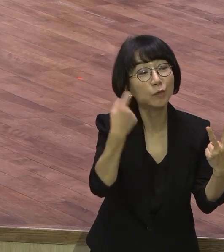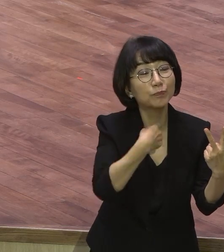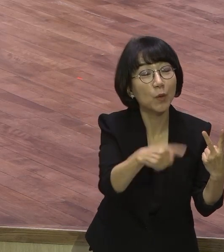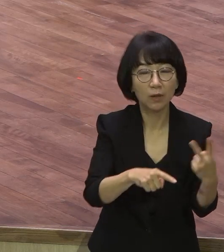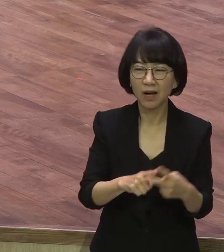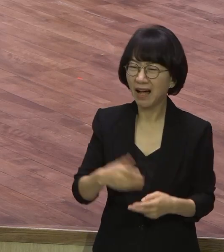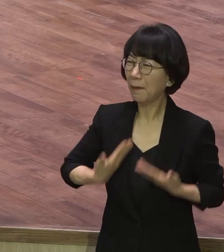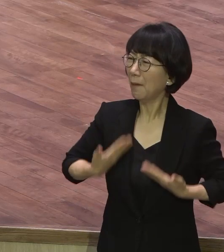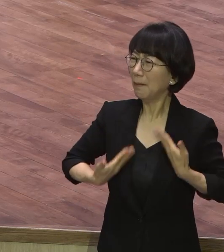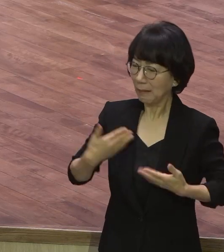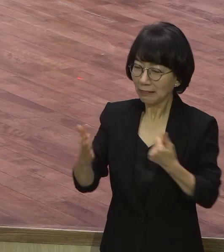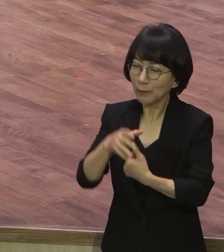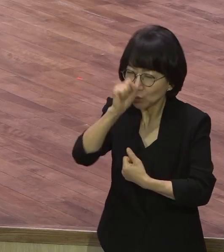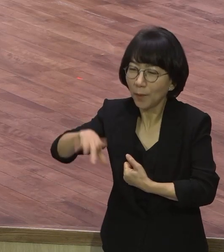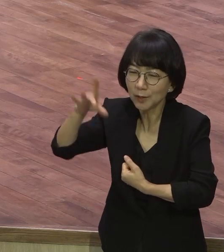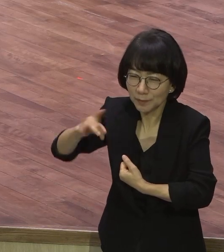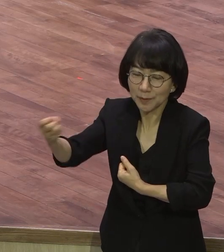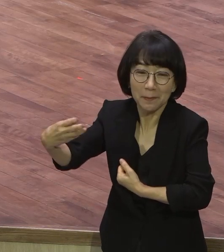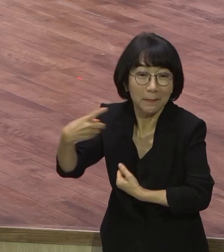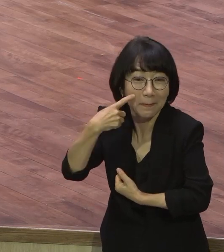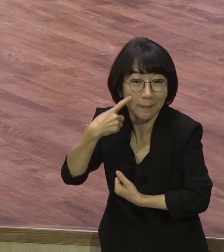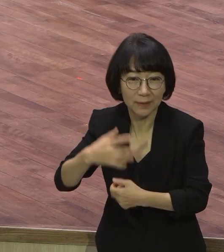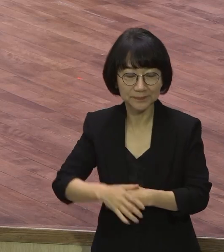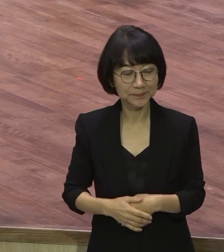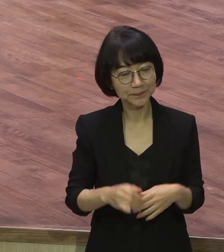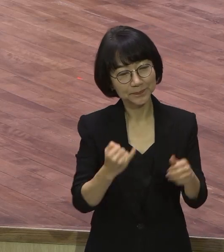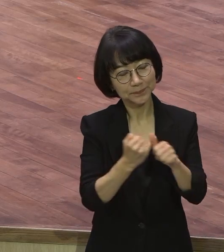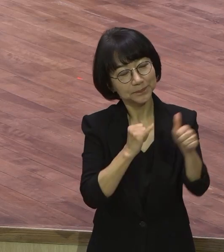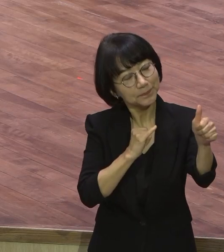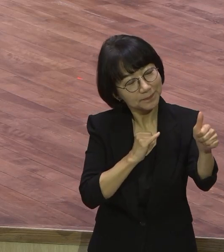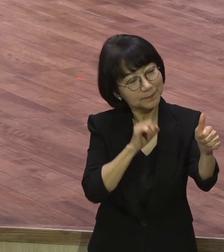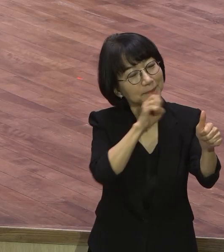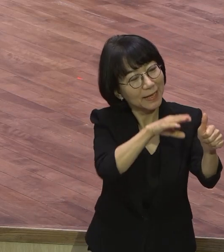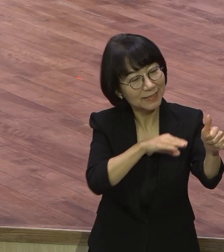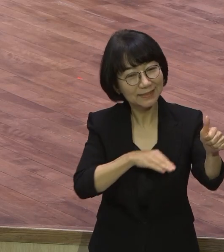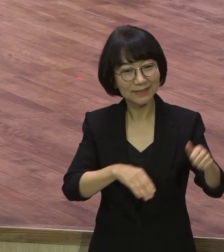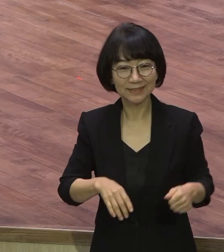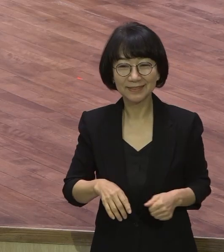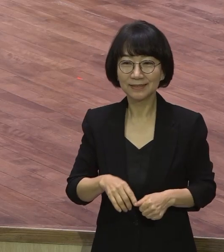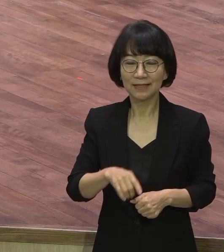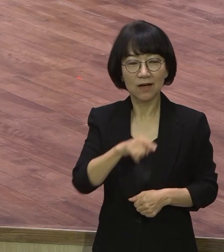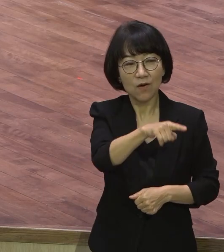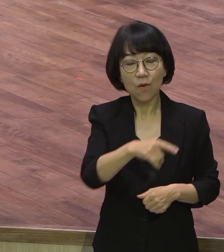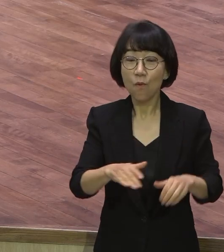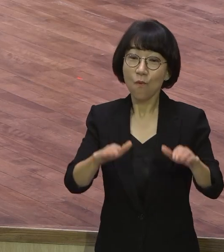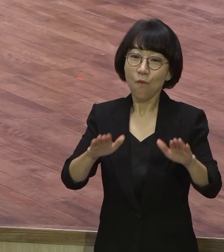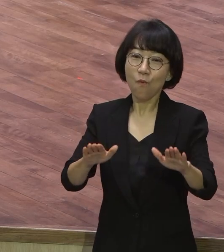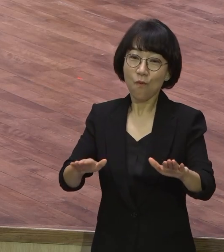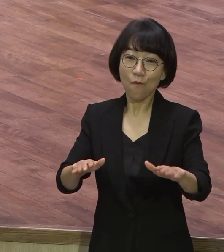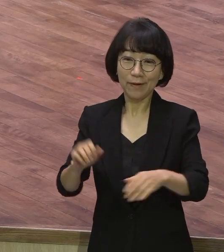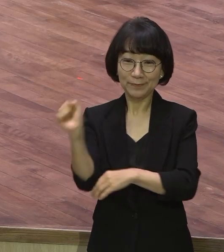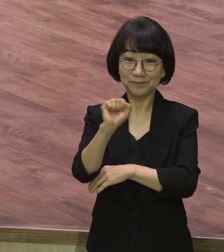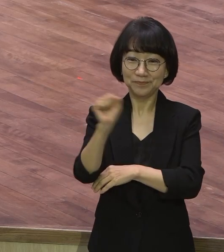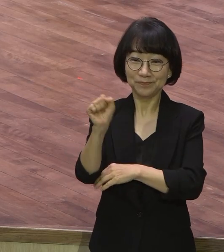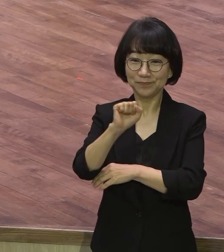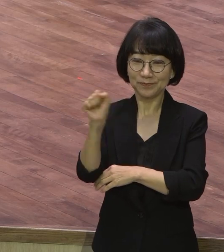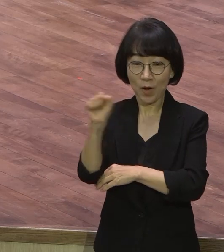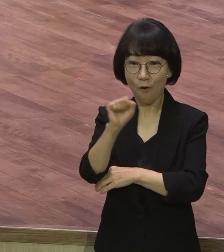좋은 소식만 말해 그랬어요. 그러니까 이 아내가 오늘 자동차